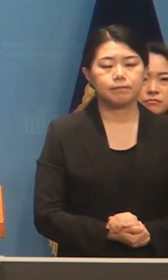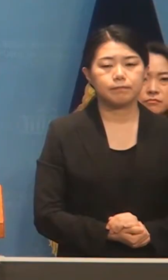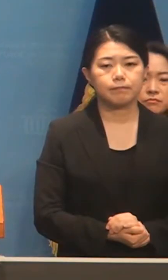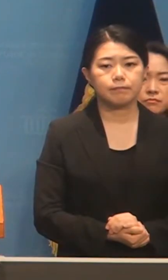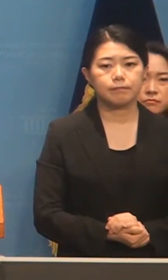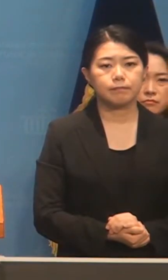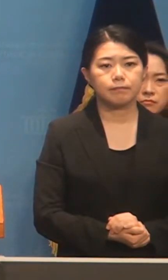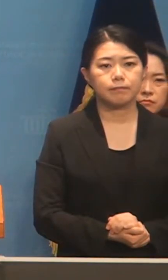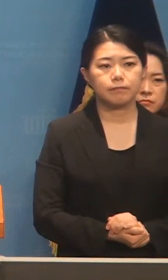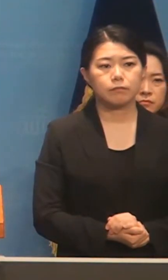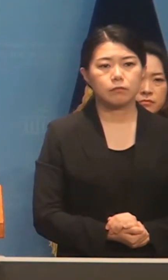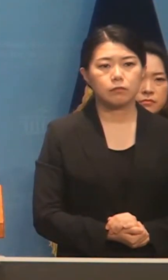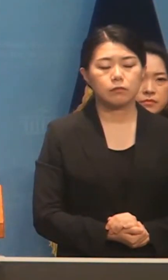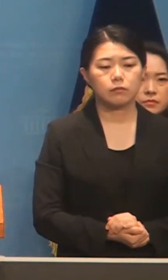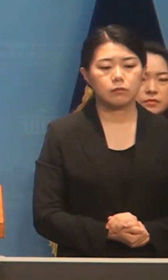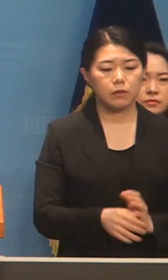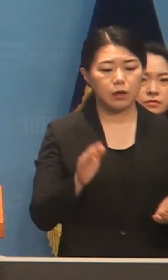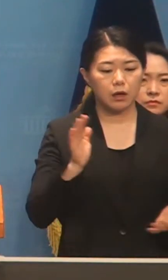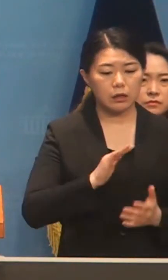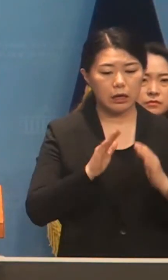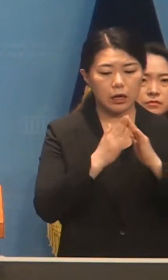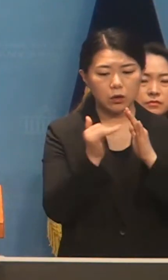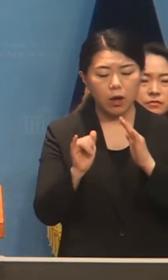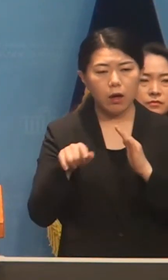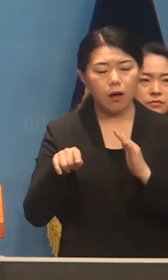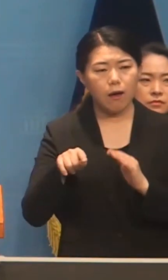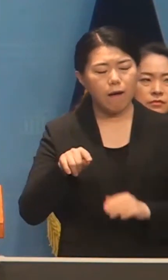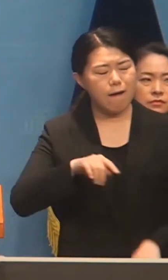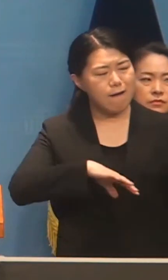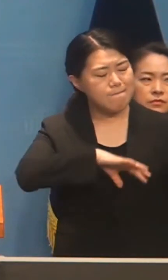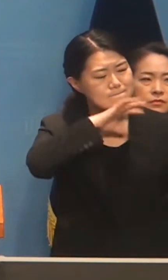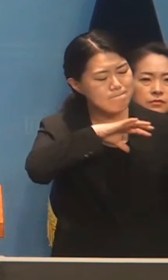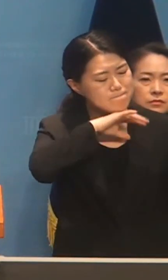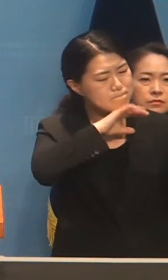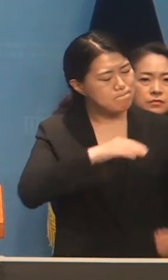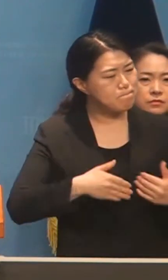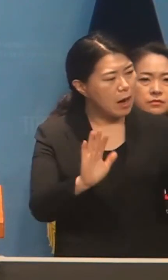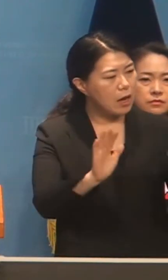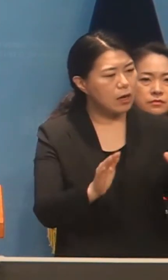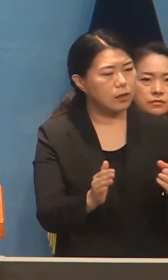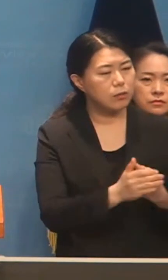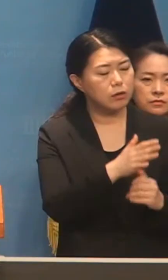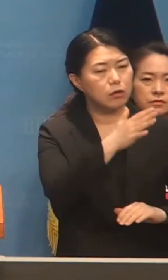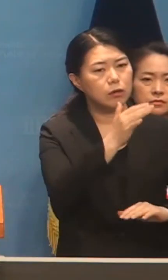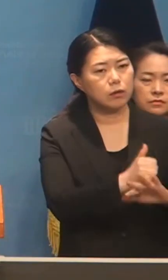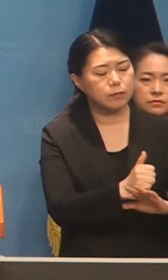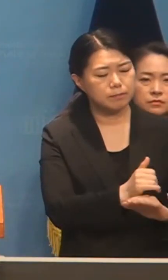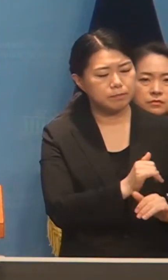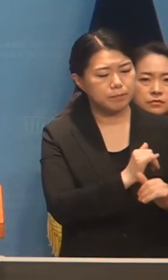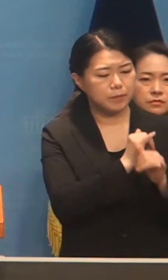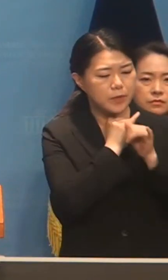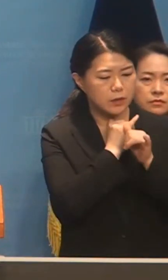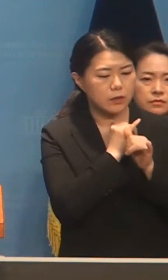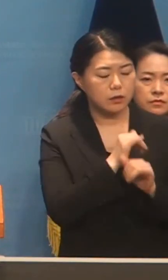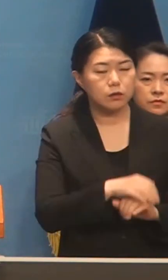학생 가족의 악습민원으로 견디지 못하고 스스로 목숨을 끊었습니다.